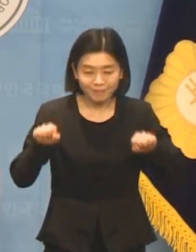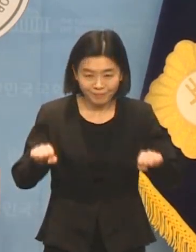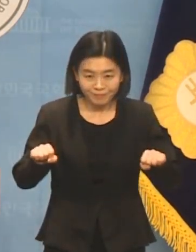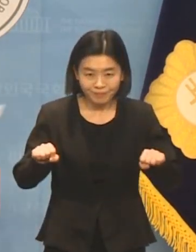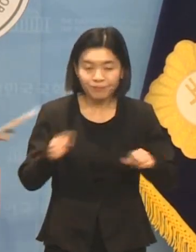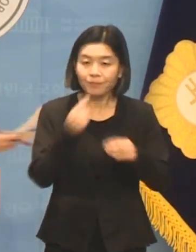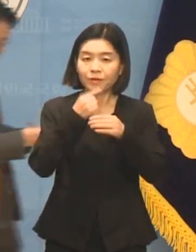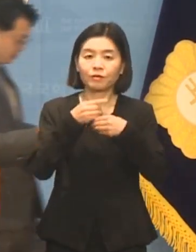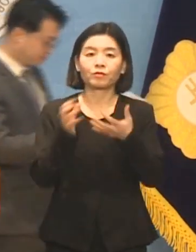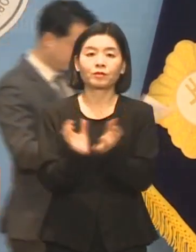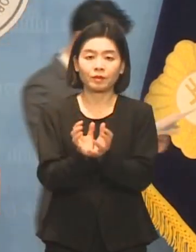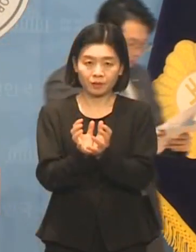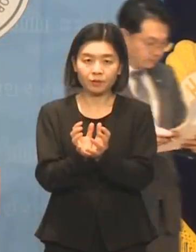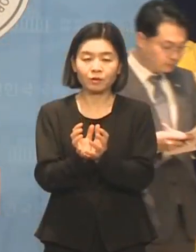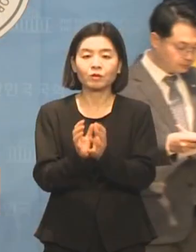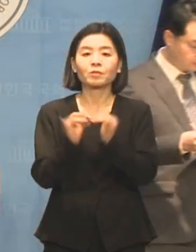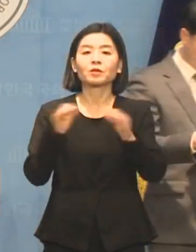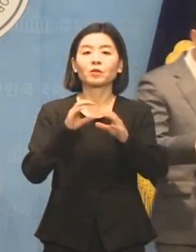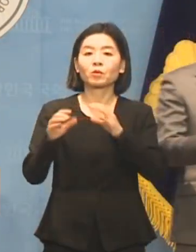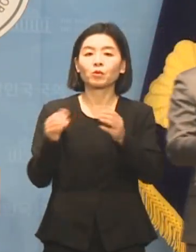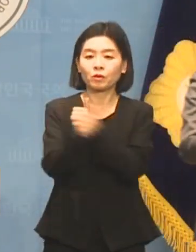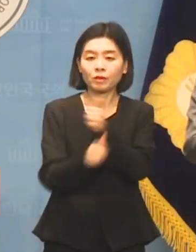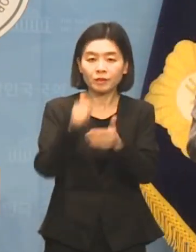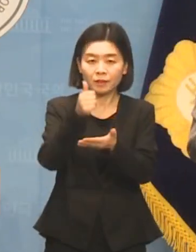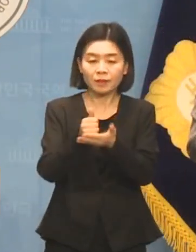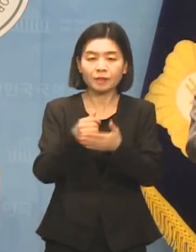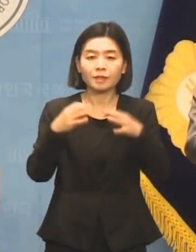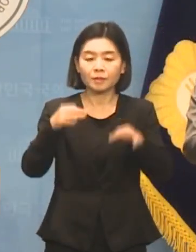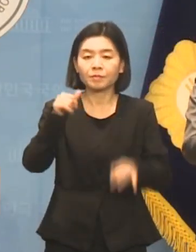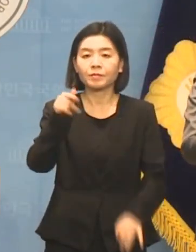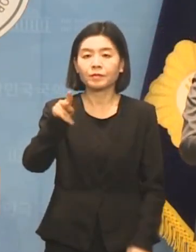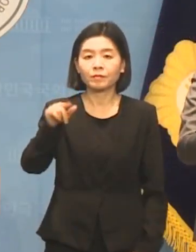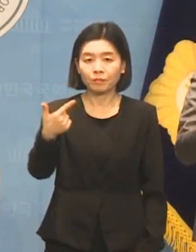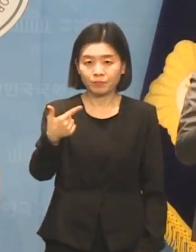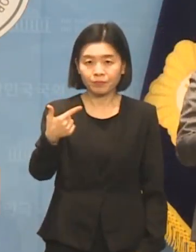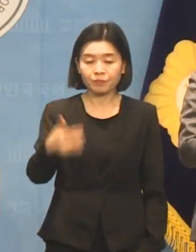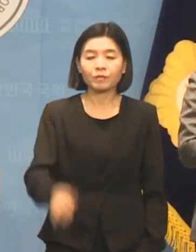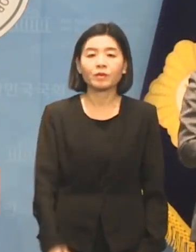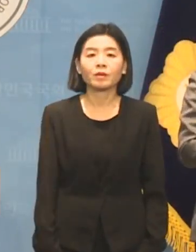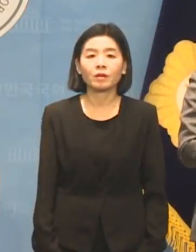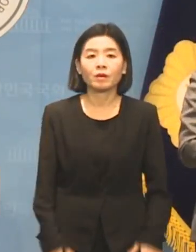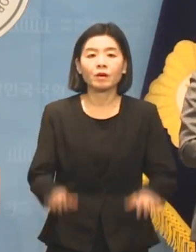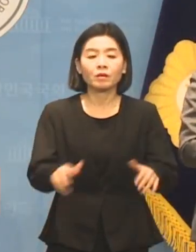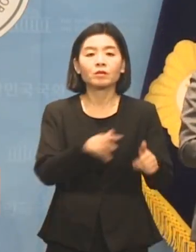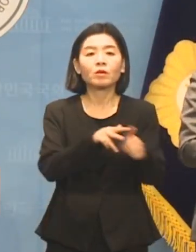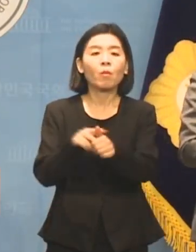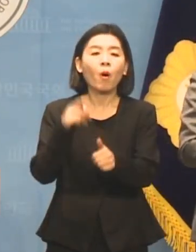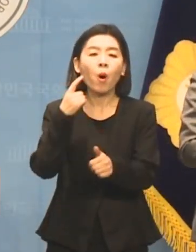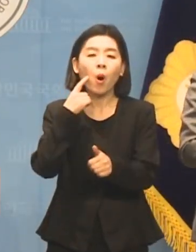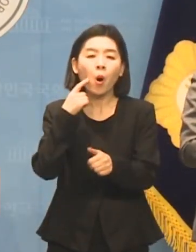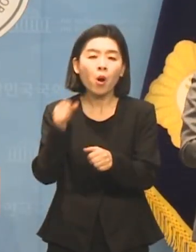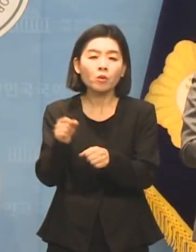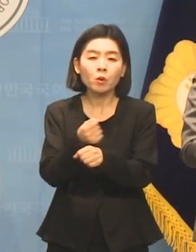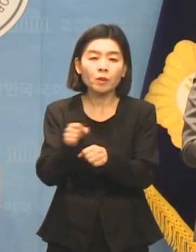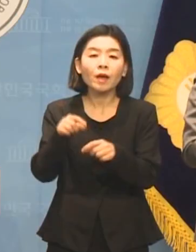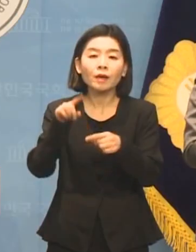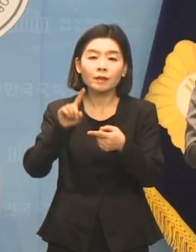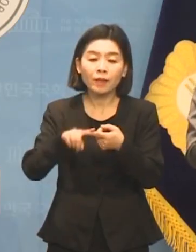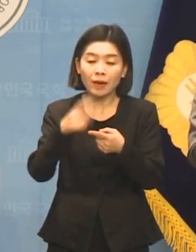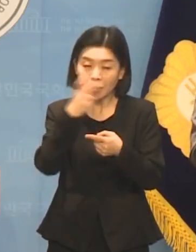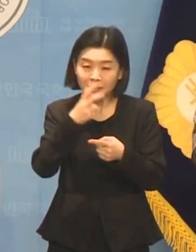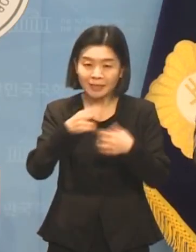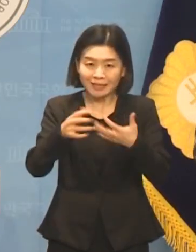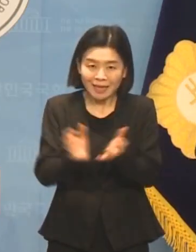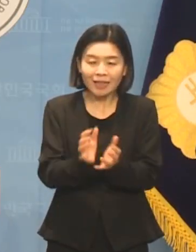안녕하십니까. 더불어민주당 국민소통위원회 위원장 김의원입니다. 오늘 허위조작 정보감시단 양문석 의원님 함께